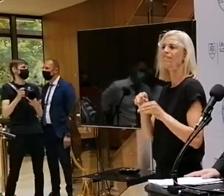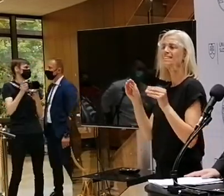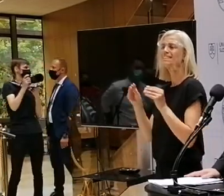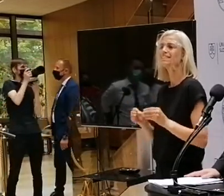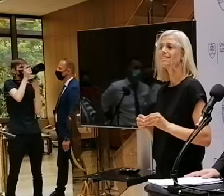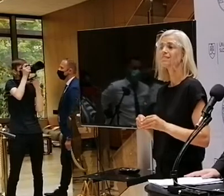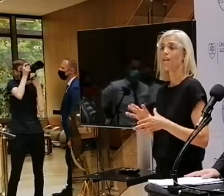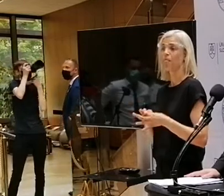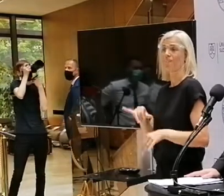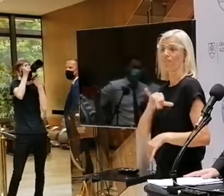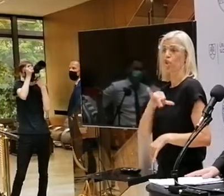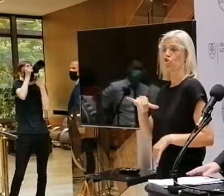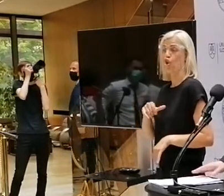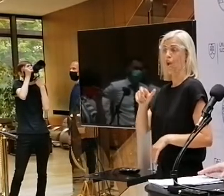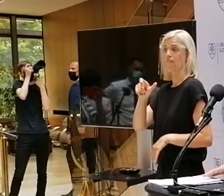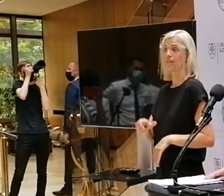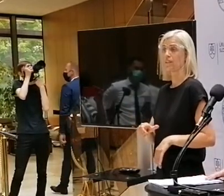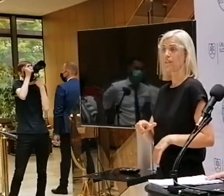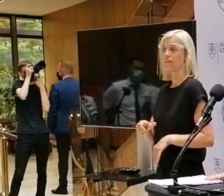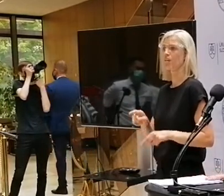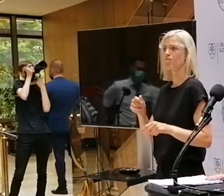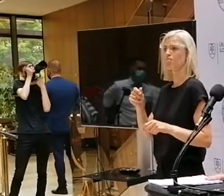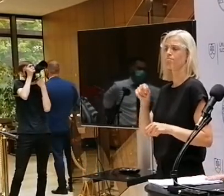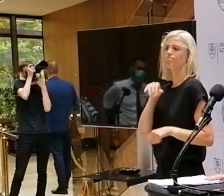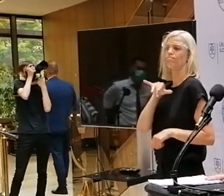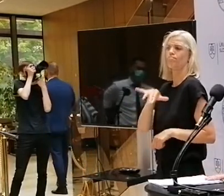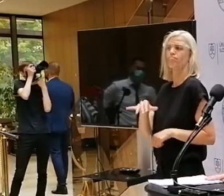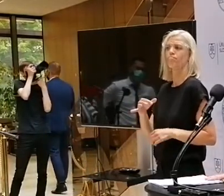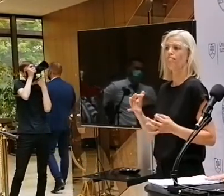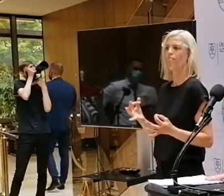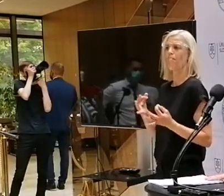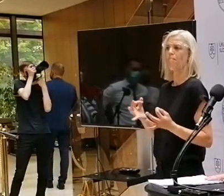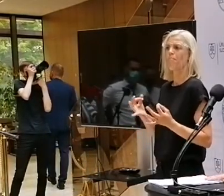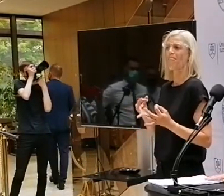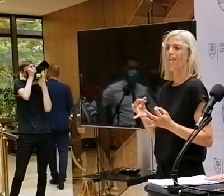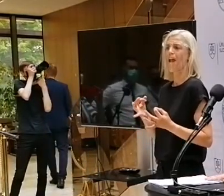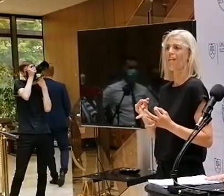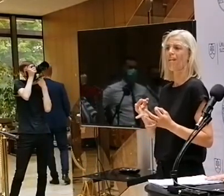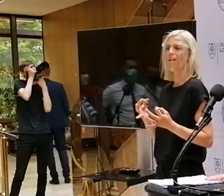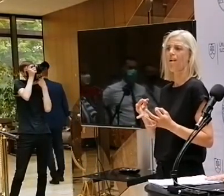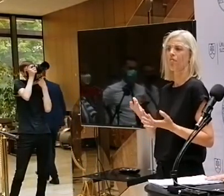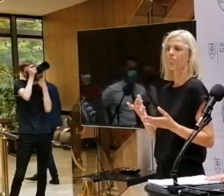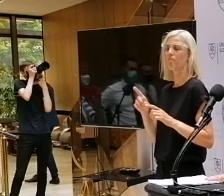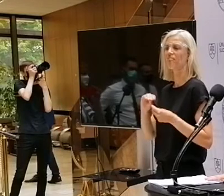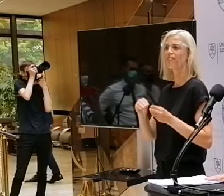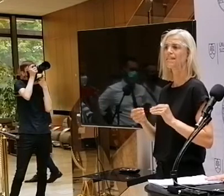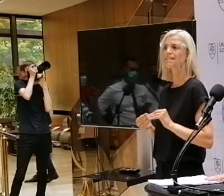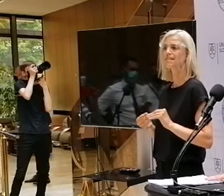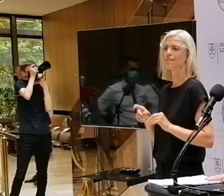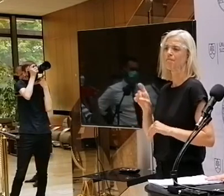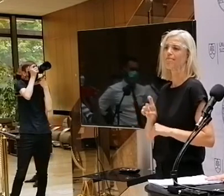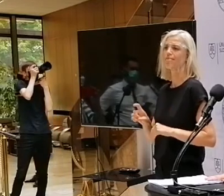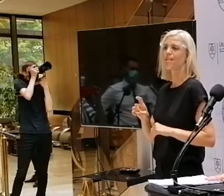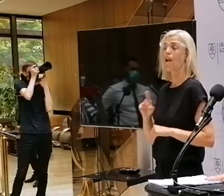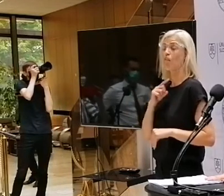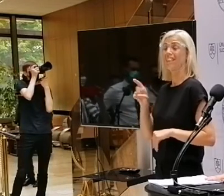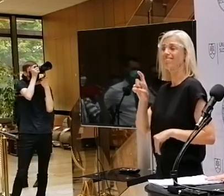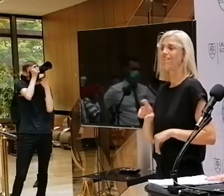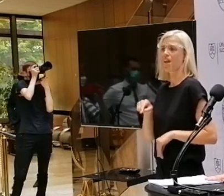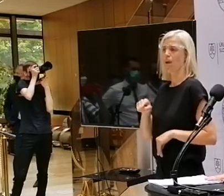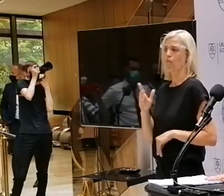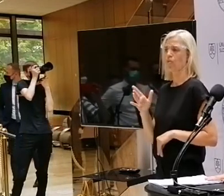to plánujete riešiť? To nie sú diery. Pred tými rokmi, keď to bolo takto zavedené, tak to bol